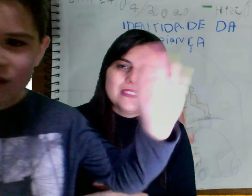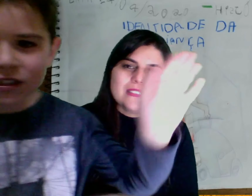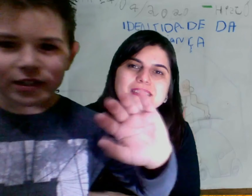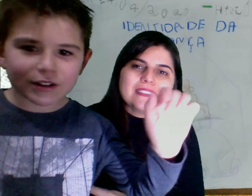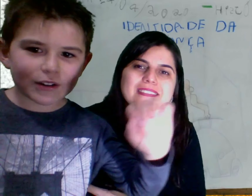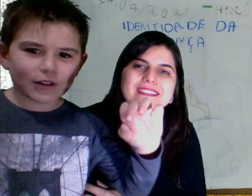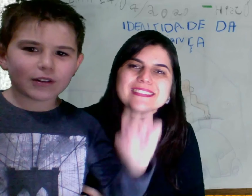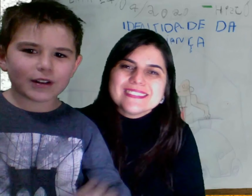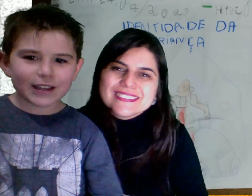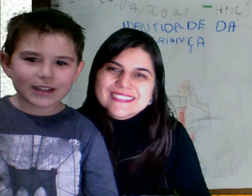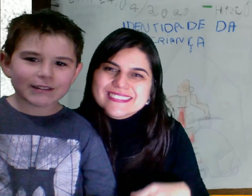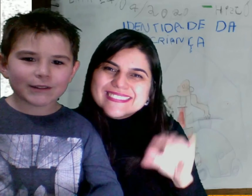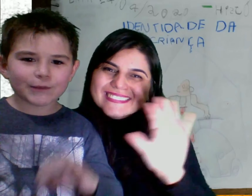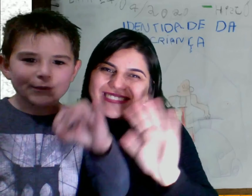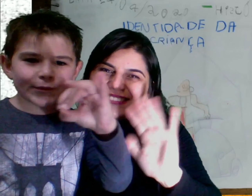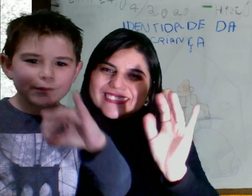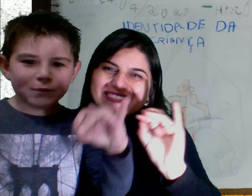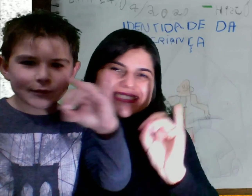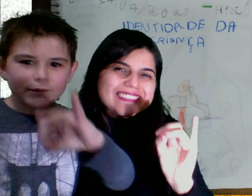Oi, dá um oi pra galera.